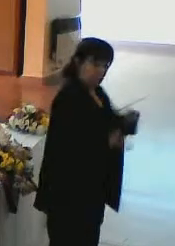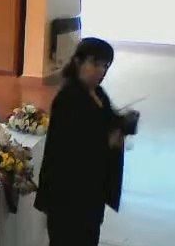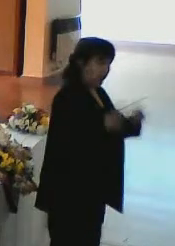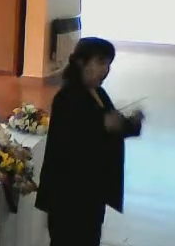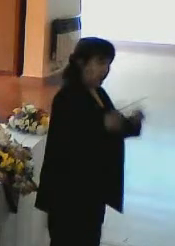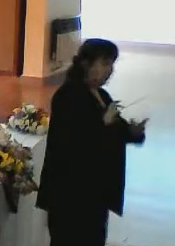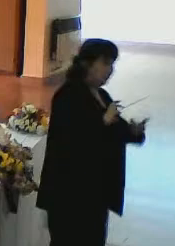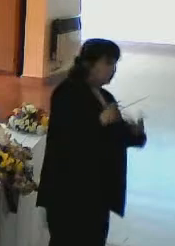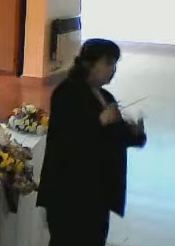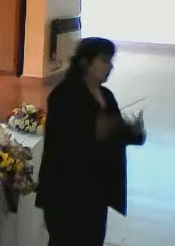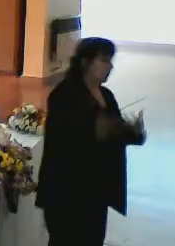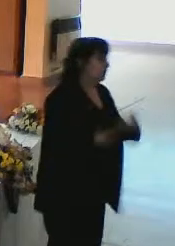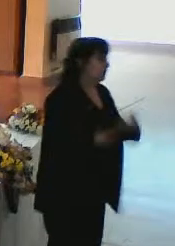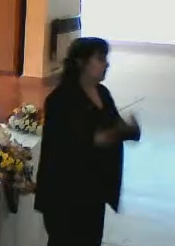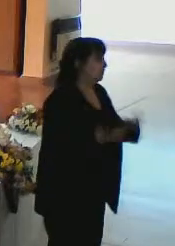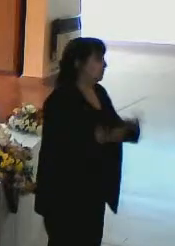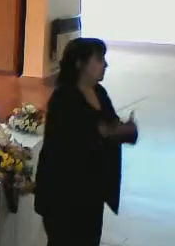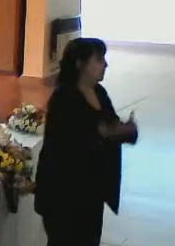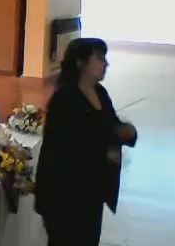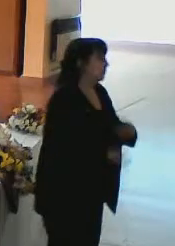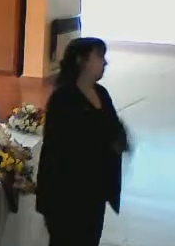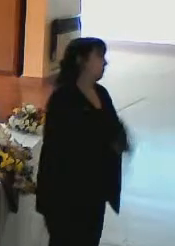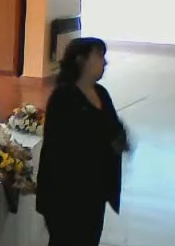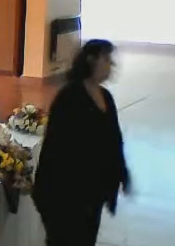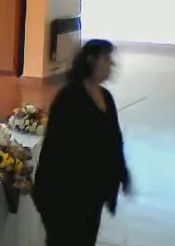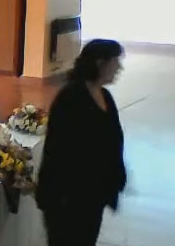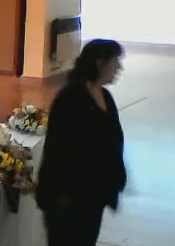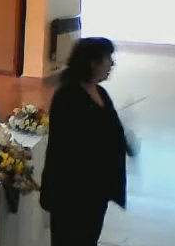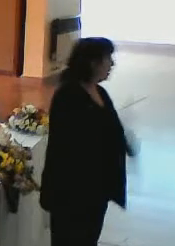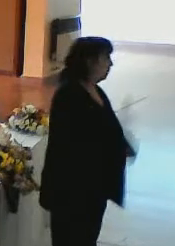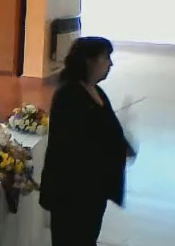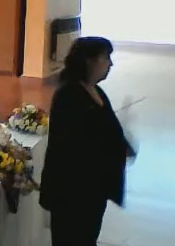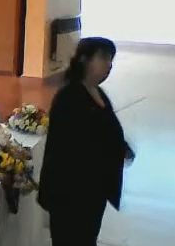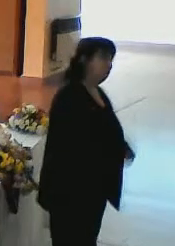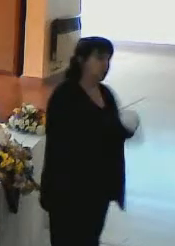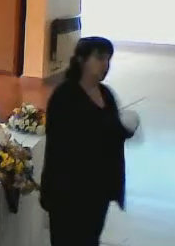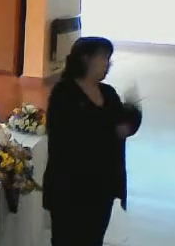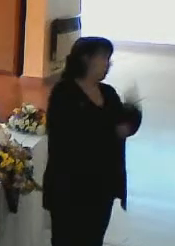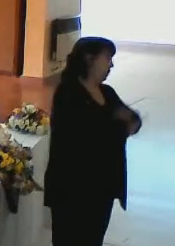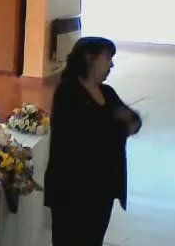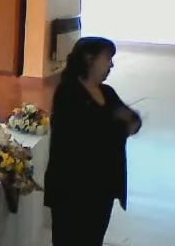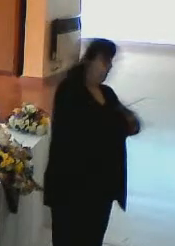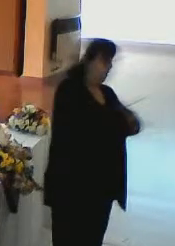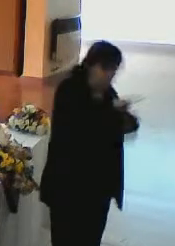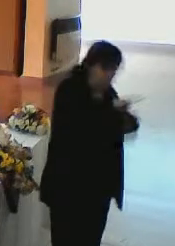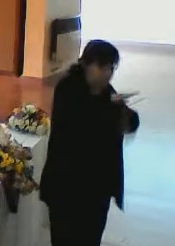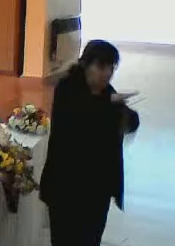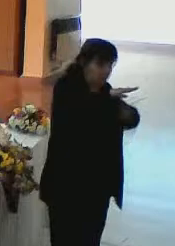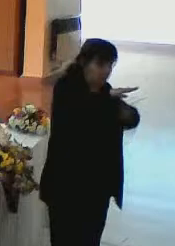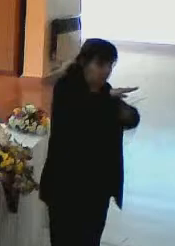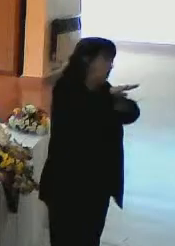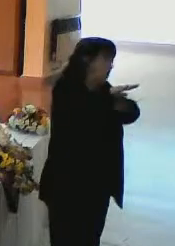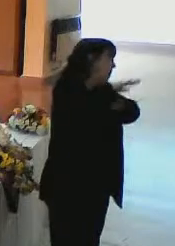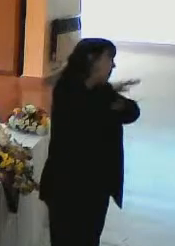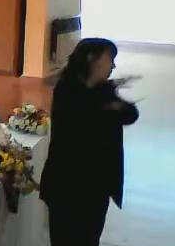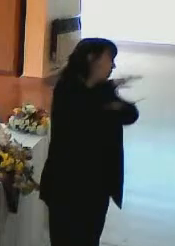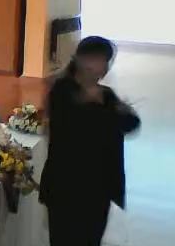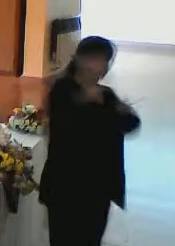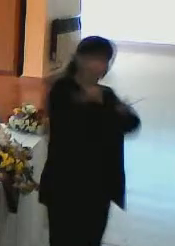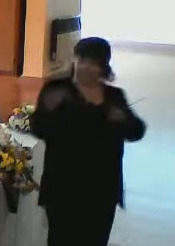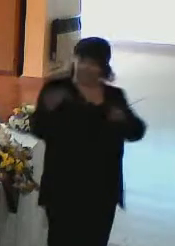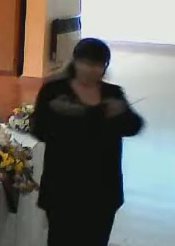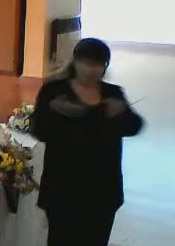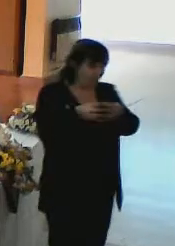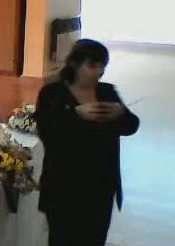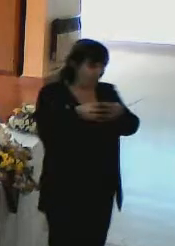si no lleva un cansancio después se abandona todo. Entonces tenemos que plantear distintos objetivos en distintas etapas